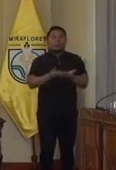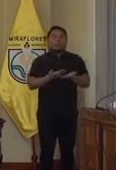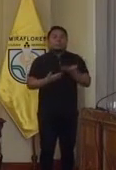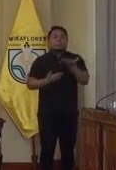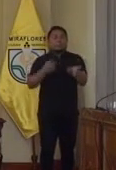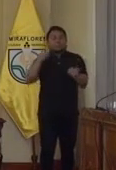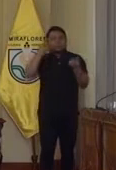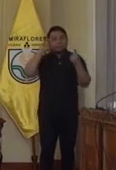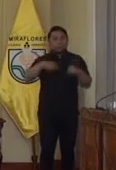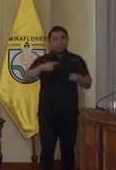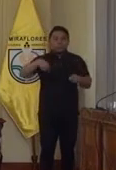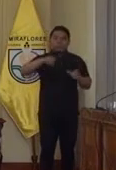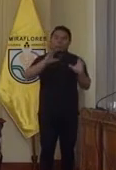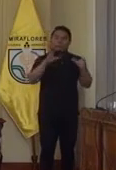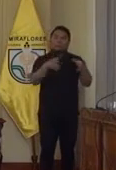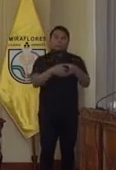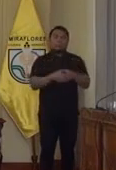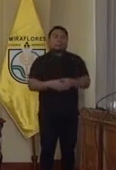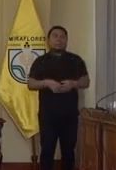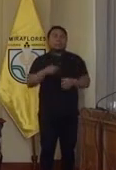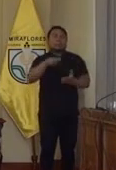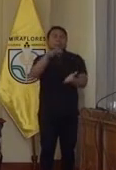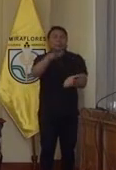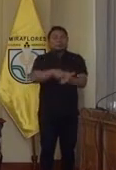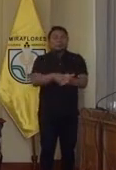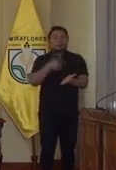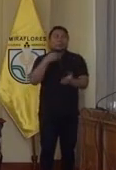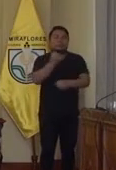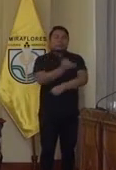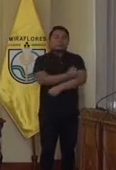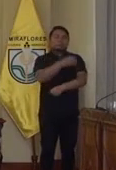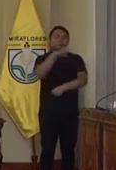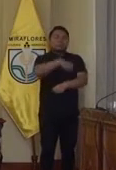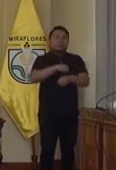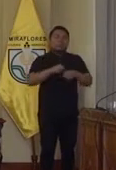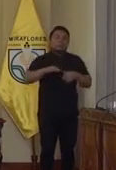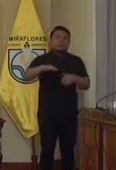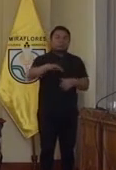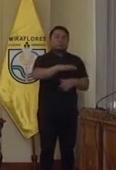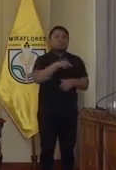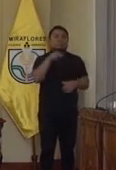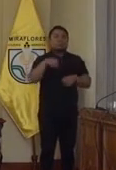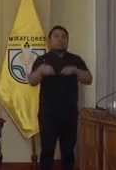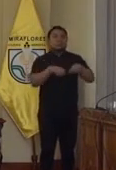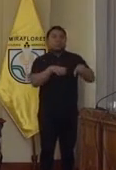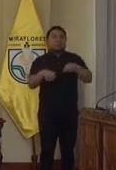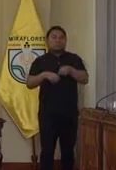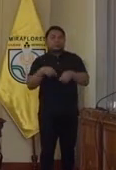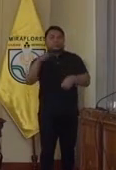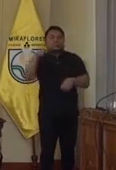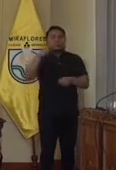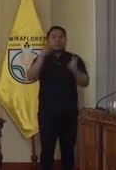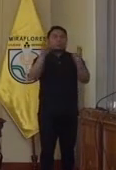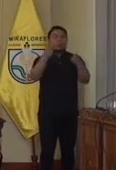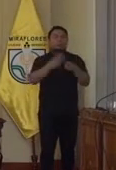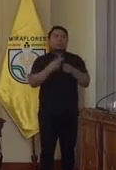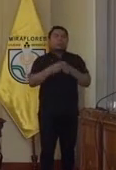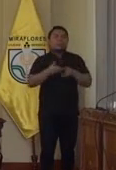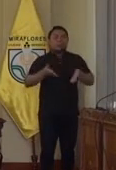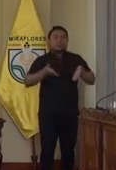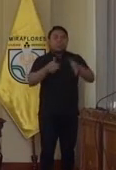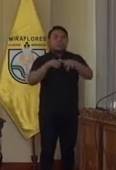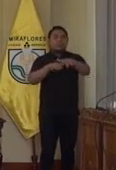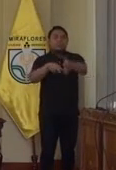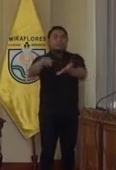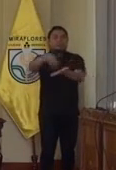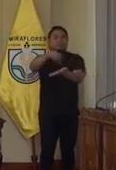el acuerdo de consejo que aprueba la institucionalización de la realización del denominado pasacalle de